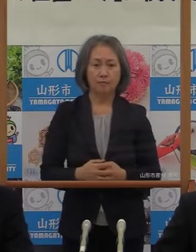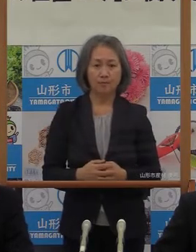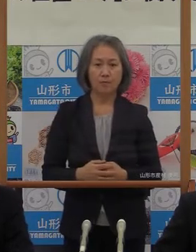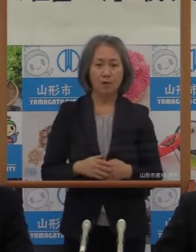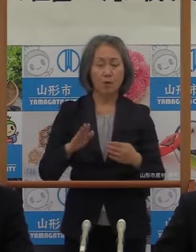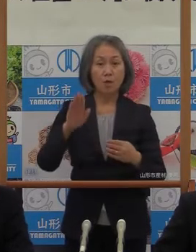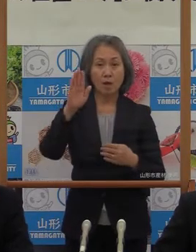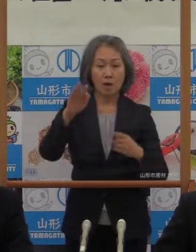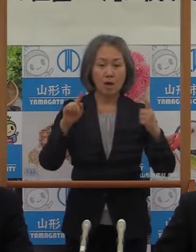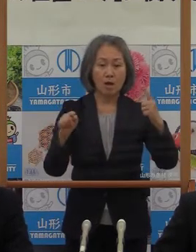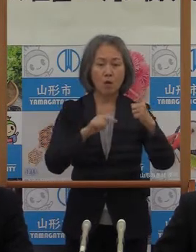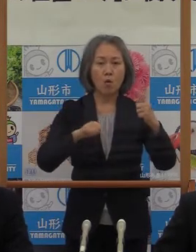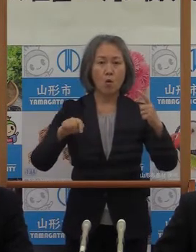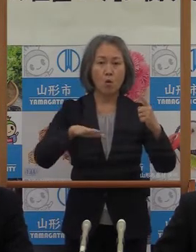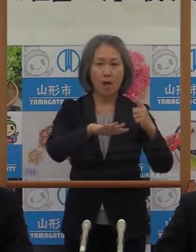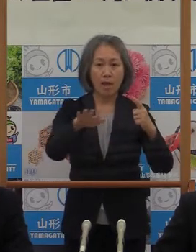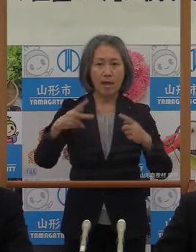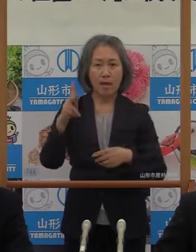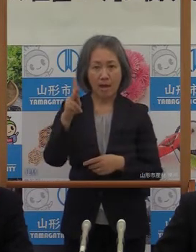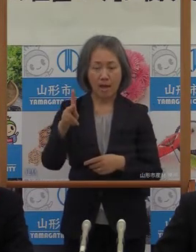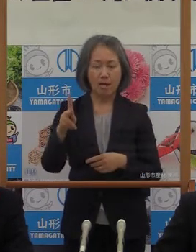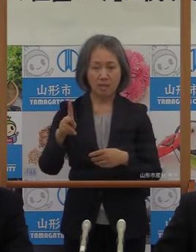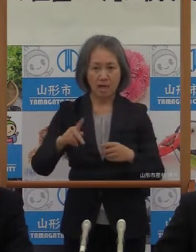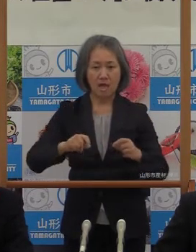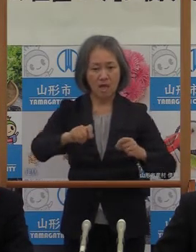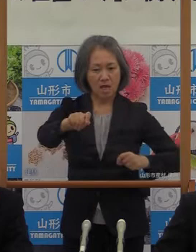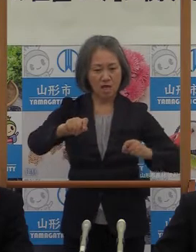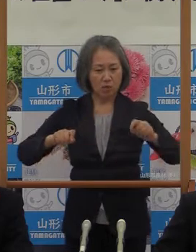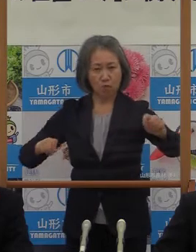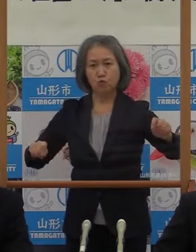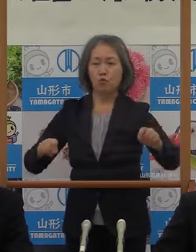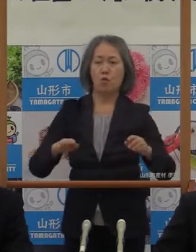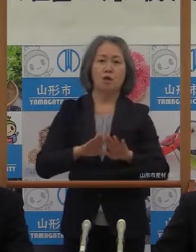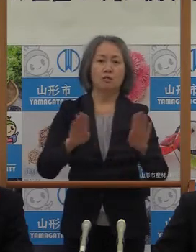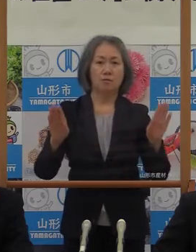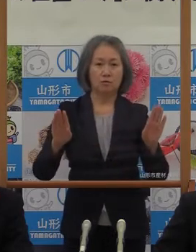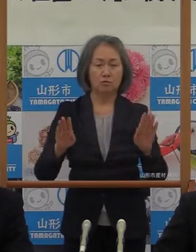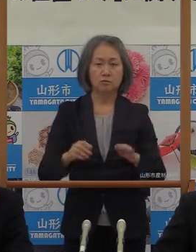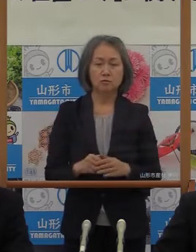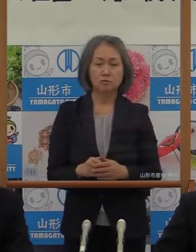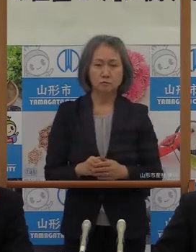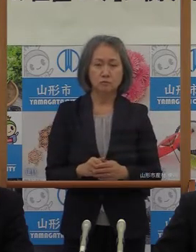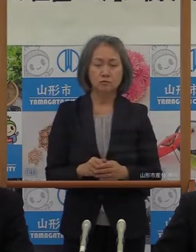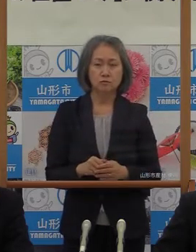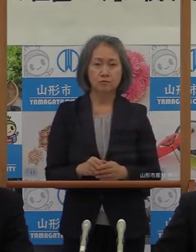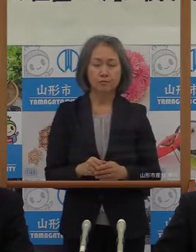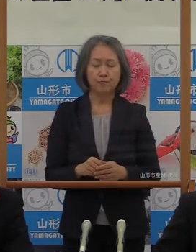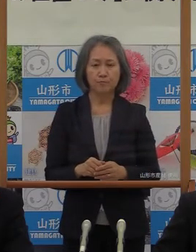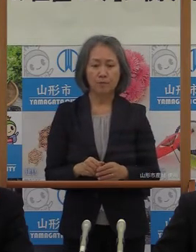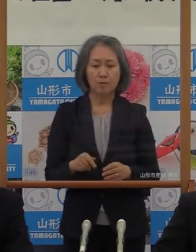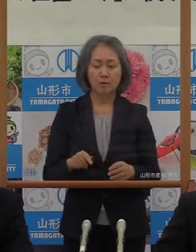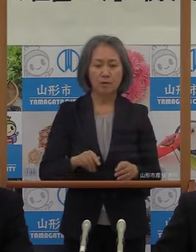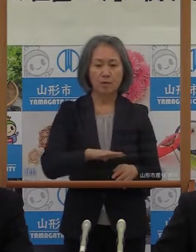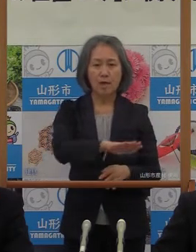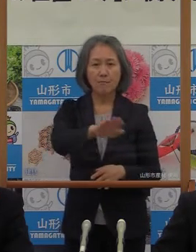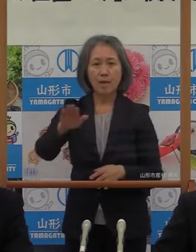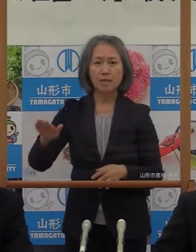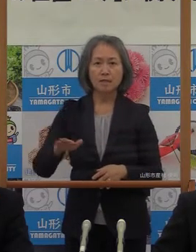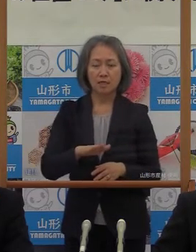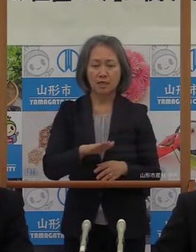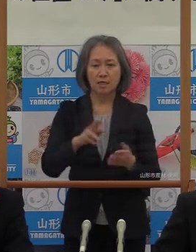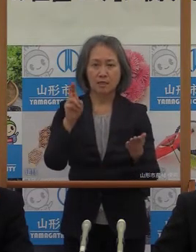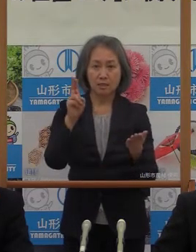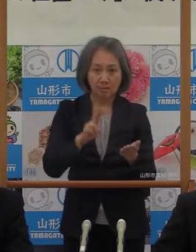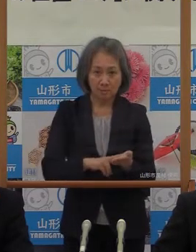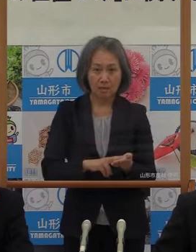課の方で、測量をしなきゃなんないわけでございますが、測量をして、面積を確定して、